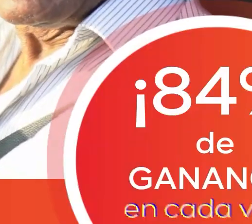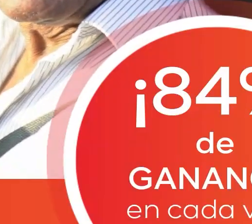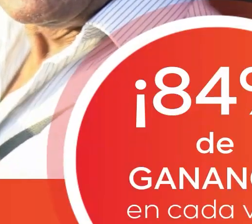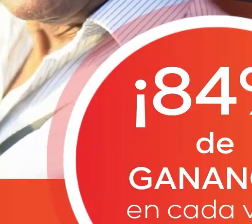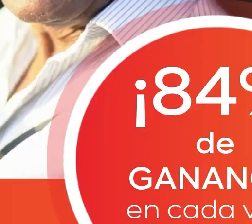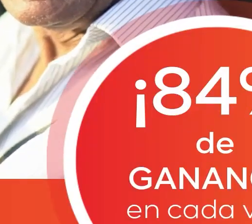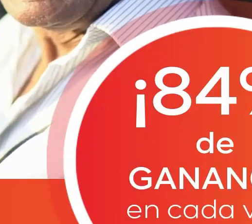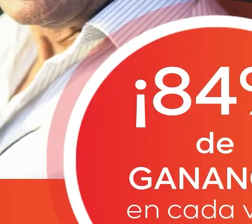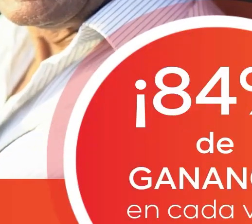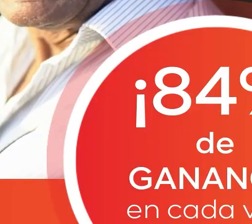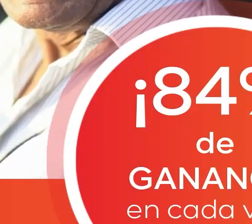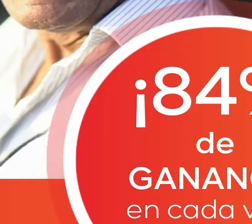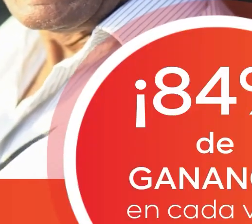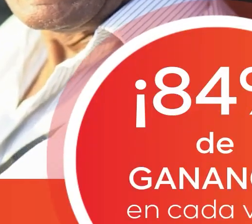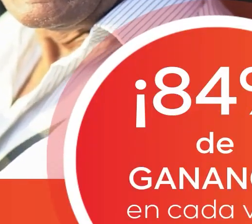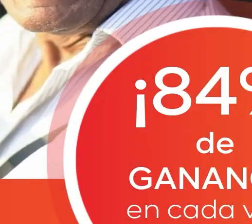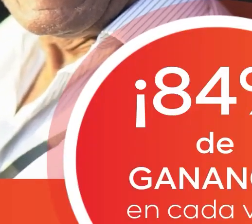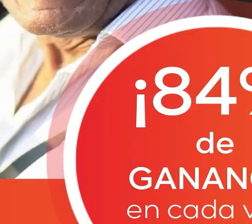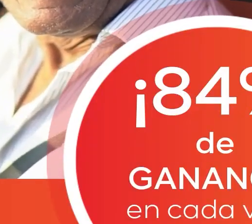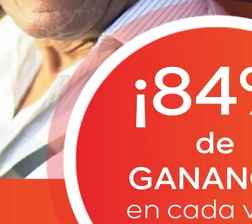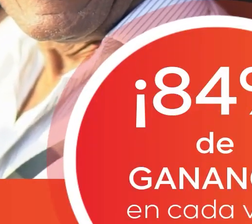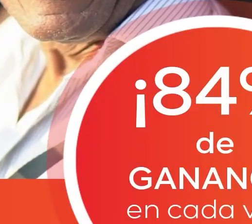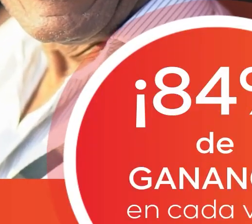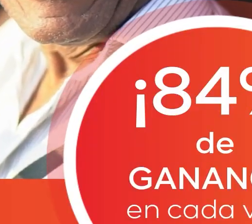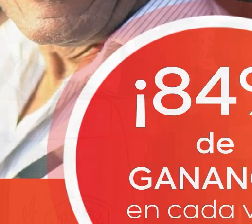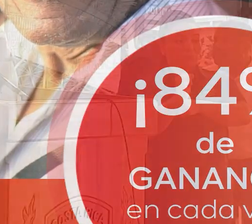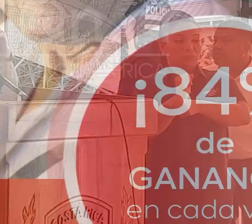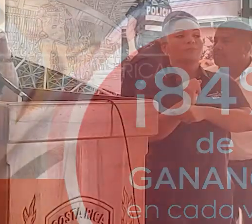Descarga Bit y obtén 84% de ganancia en cada viaje.